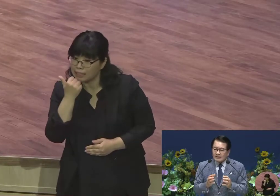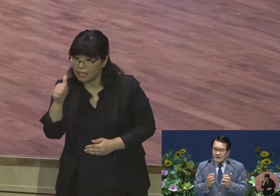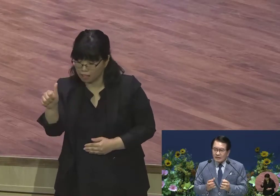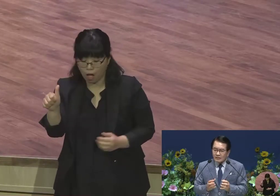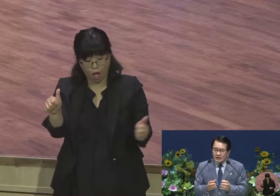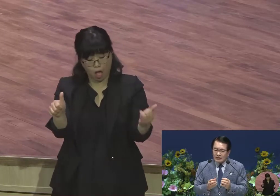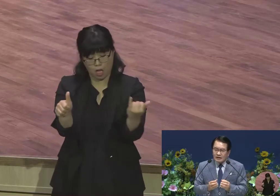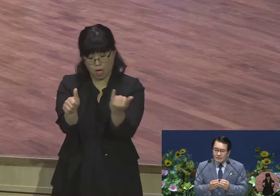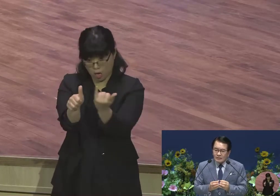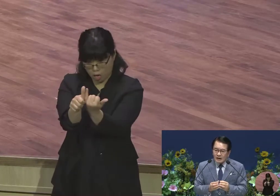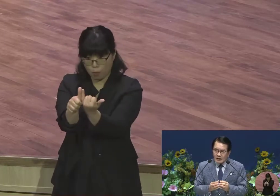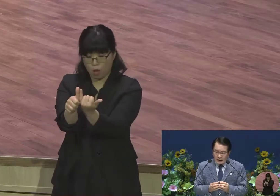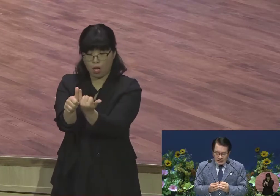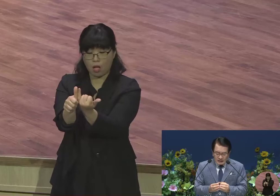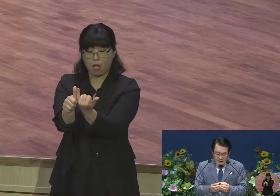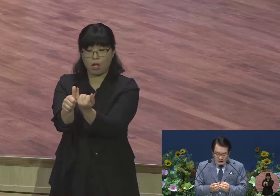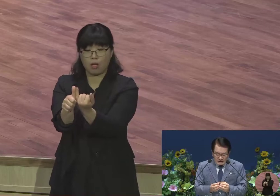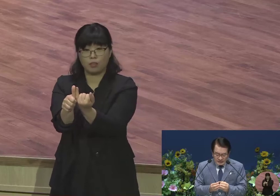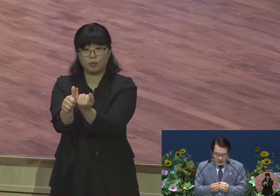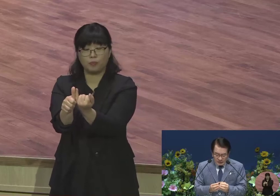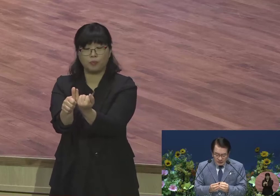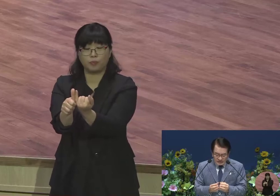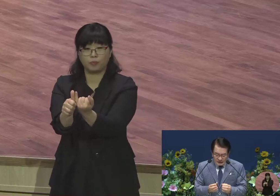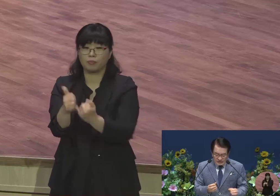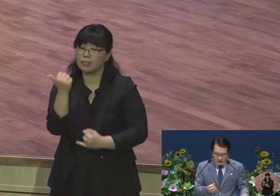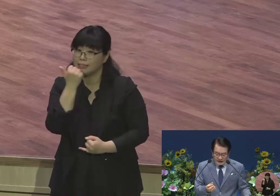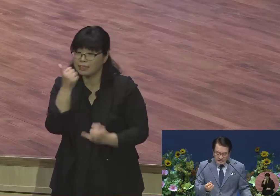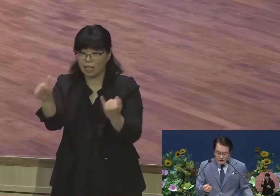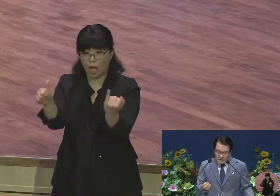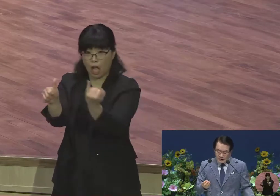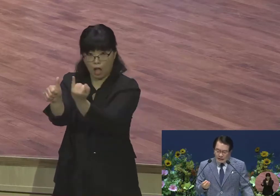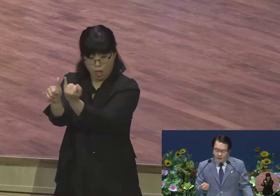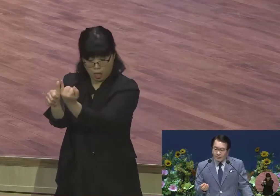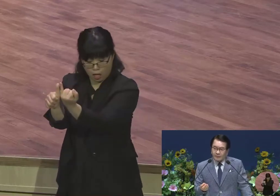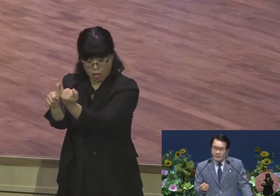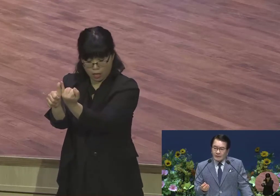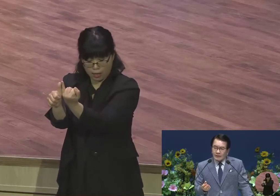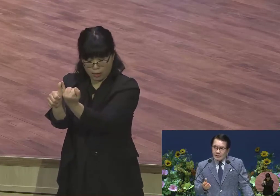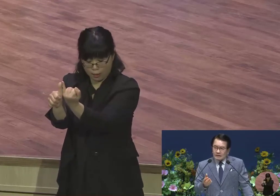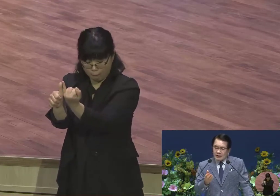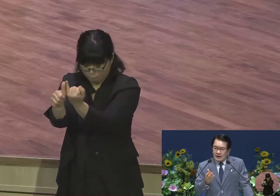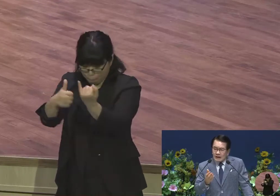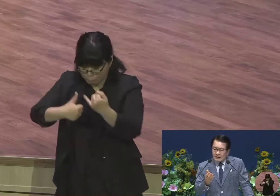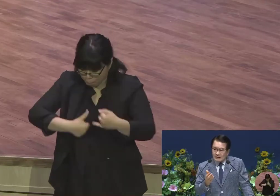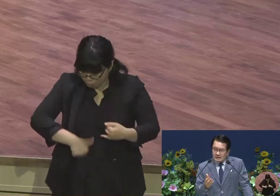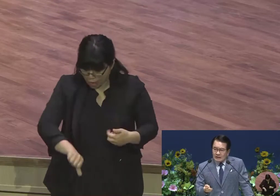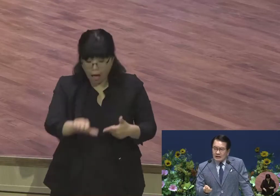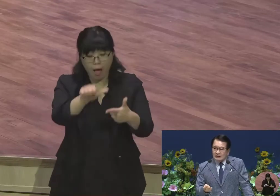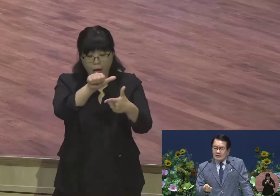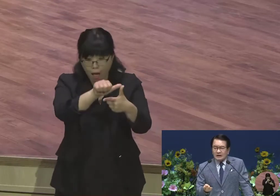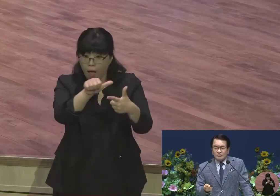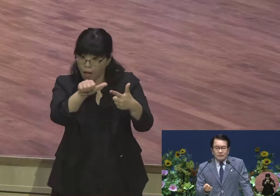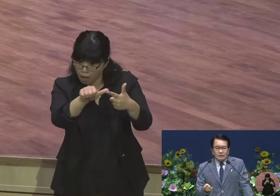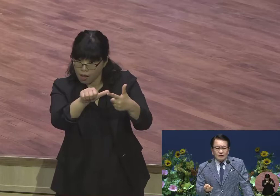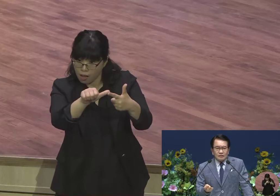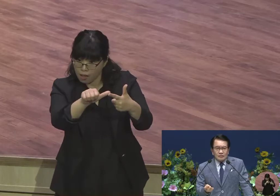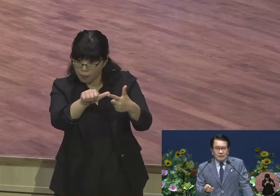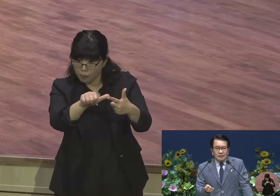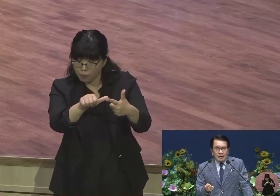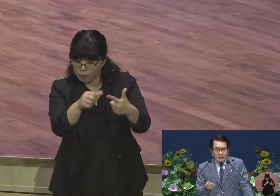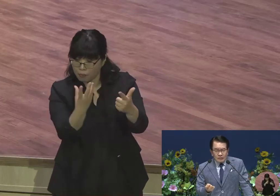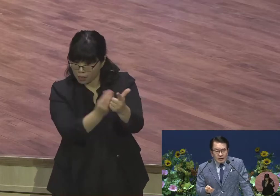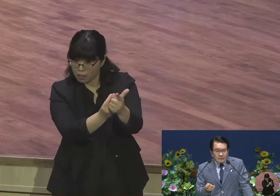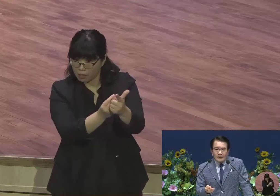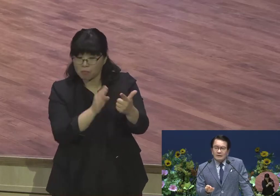이삭과 리부가가 그야말로 자녀인 에서와 야곱 이삭이 이삭이 이삭이 누구요